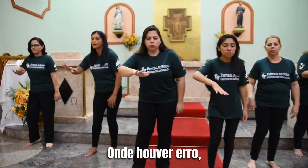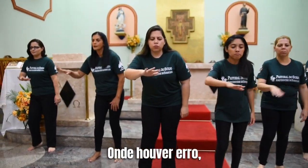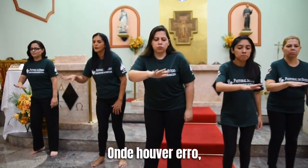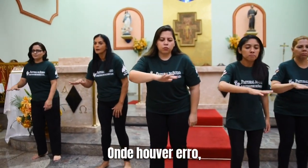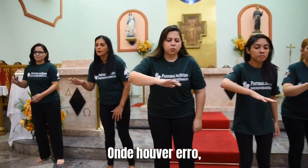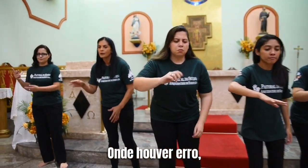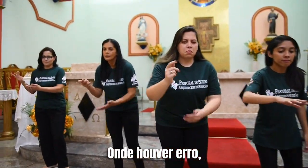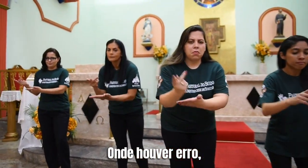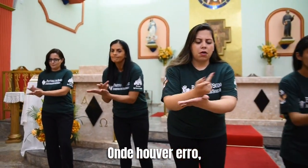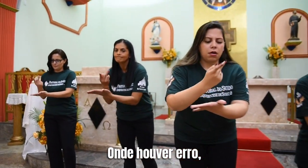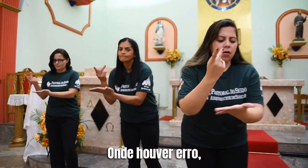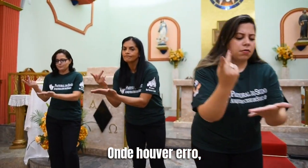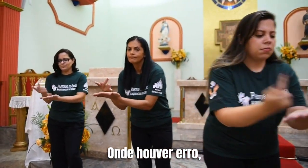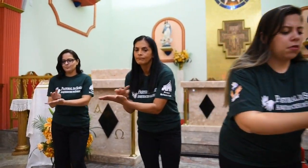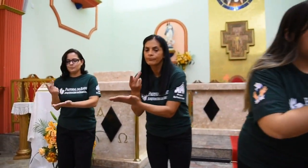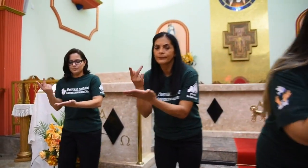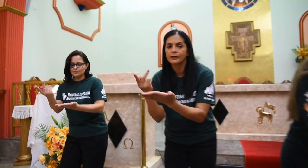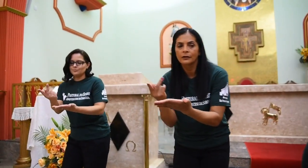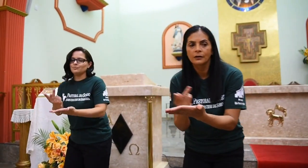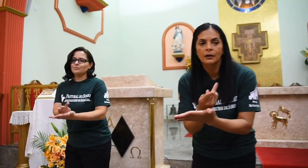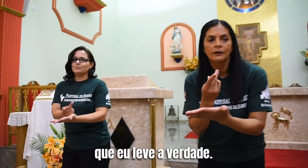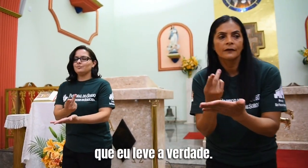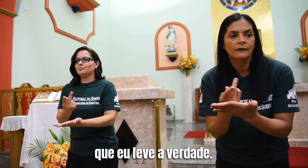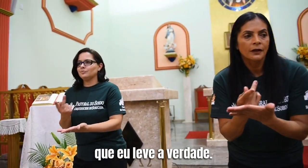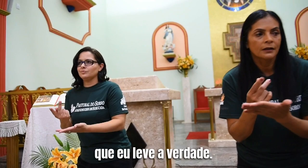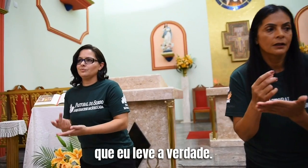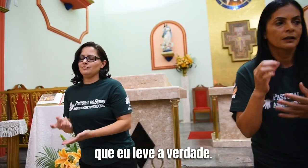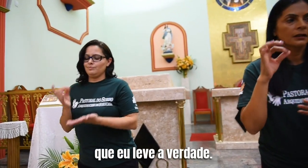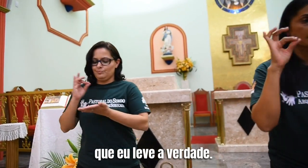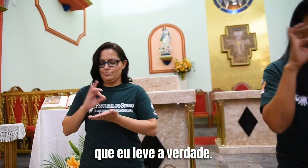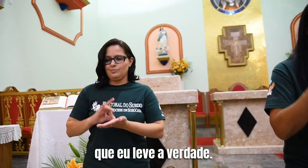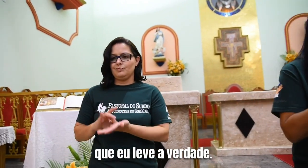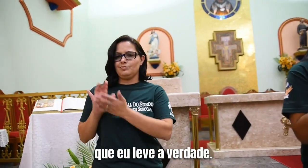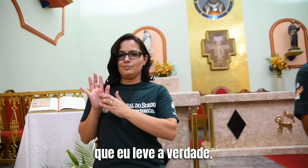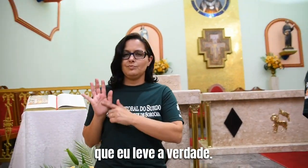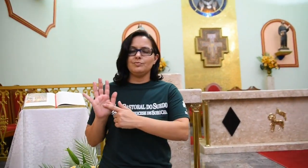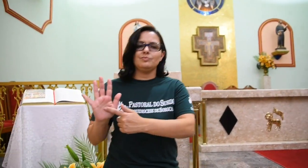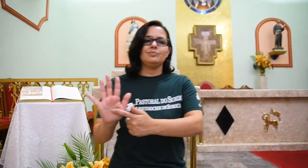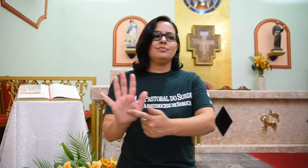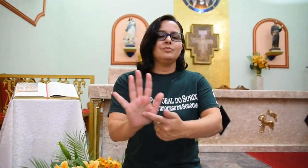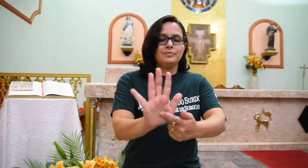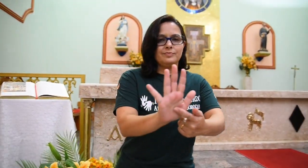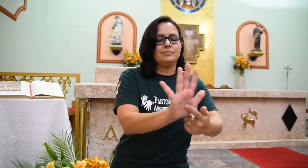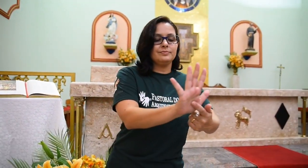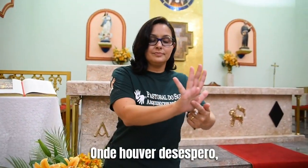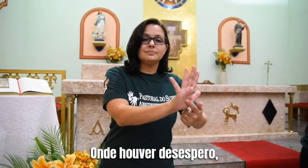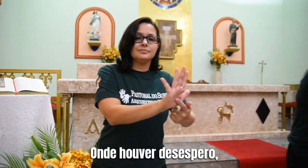Onde houver erro, que eu leve a verdade. Onde